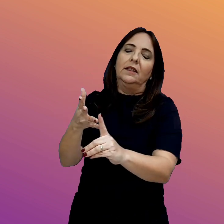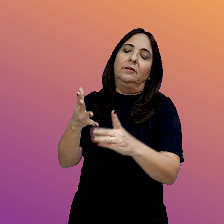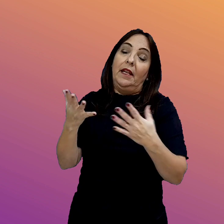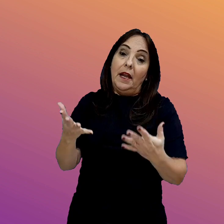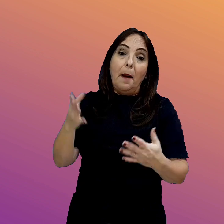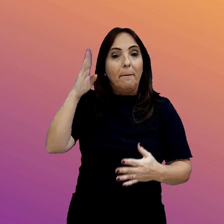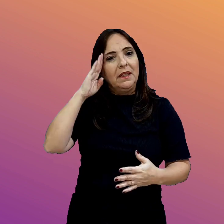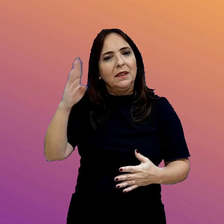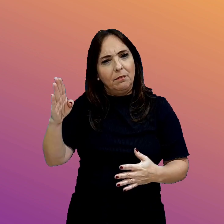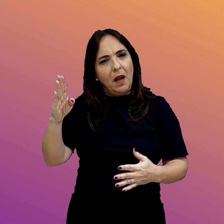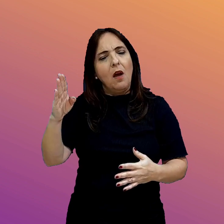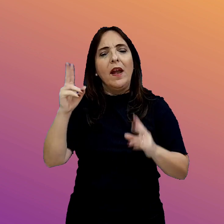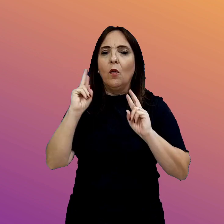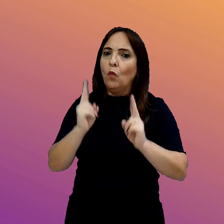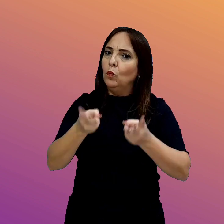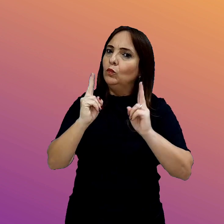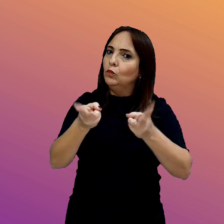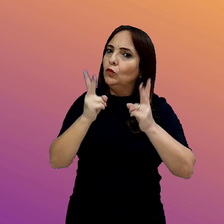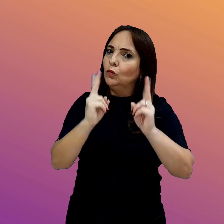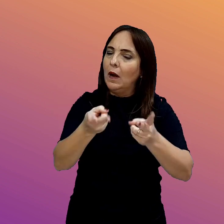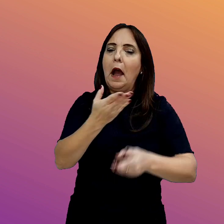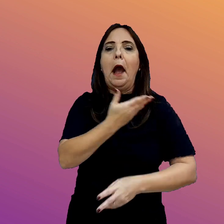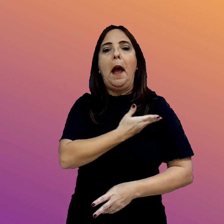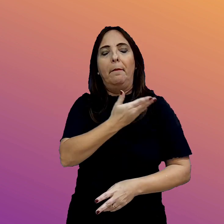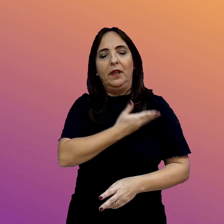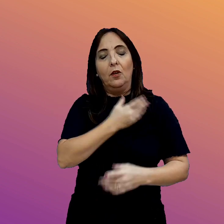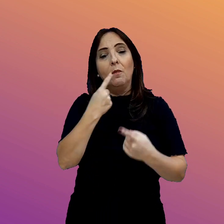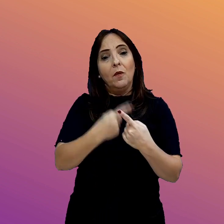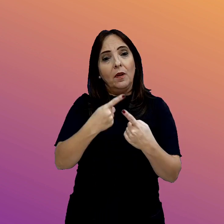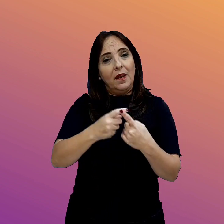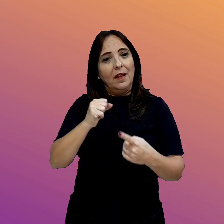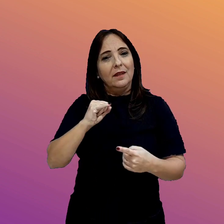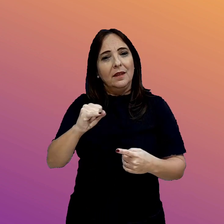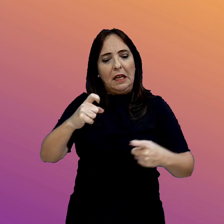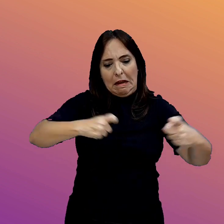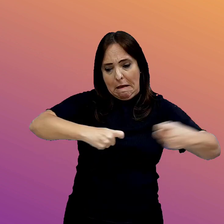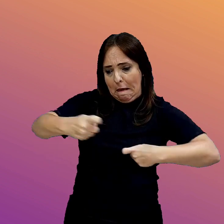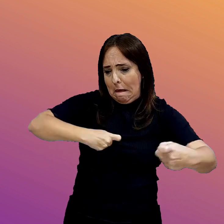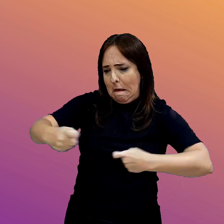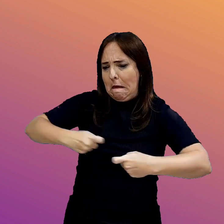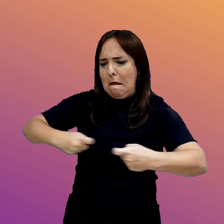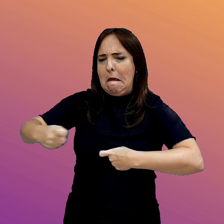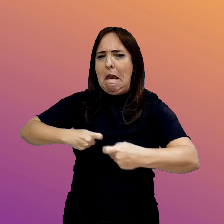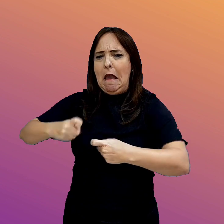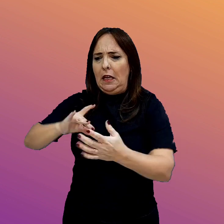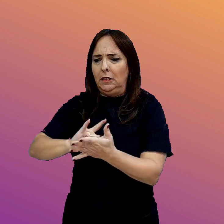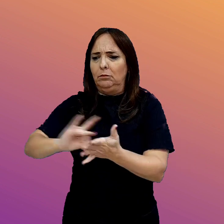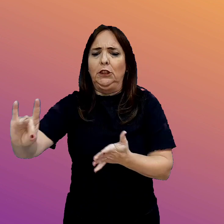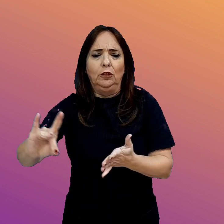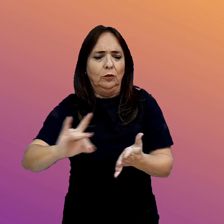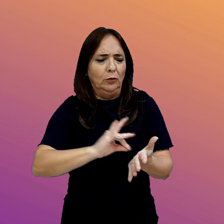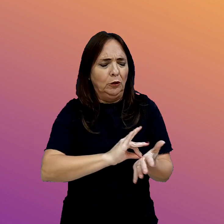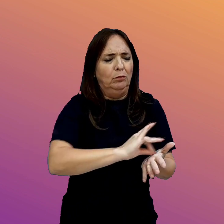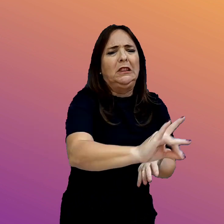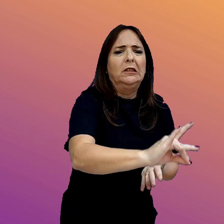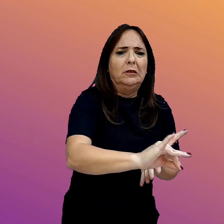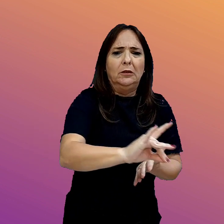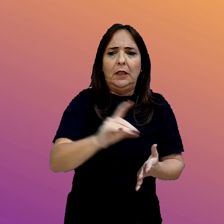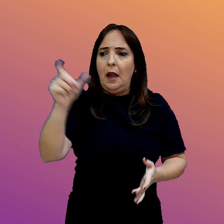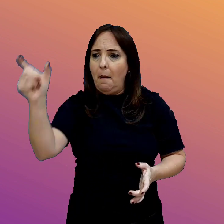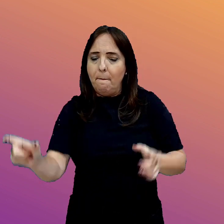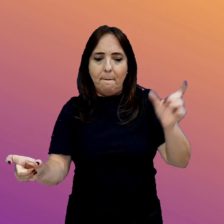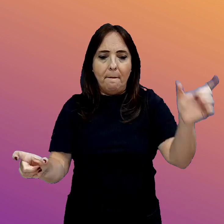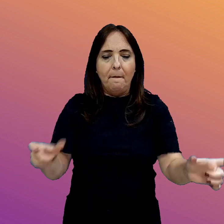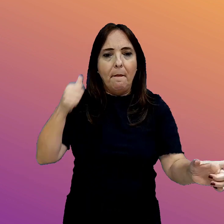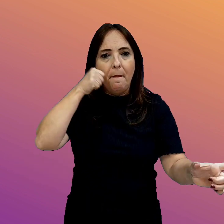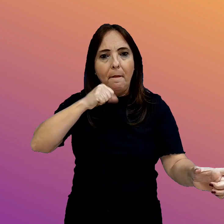tem que ser regra, porque se criar essa guerra, os filhos ficarão muito mais prejudicados, sem dúvida alguma,